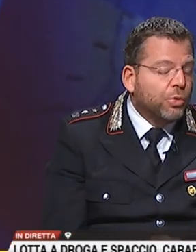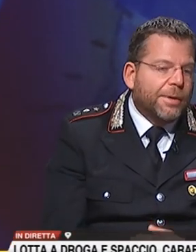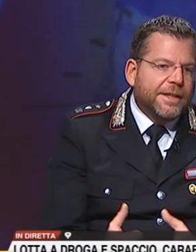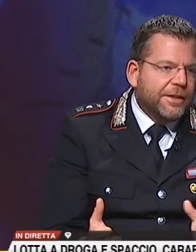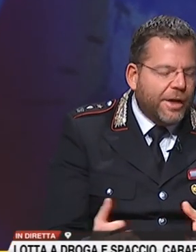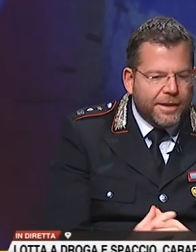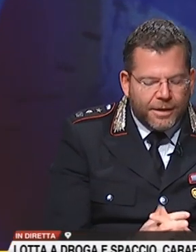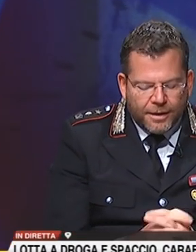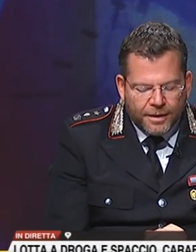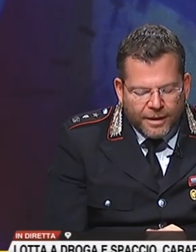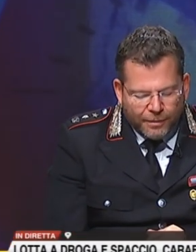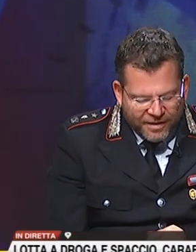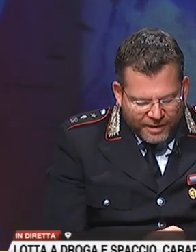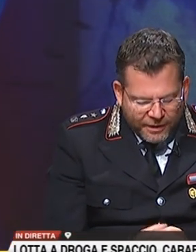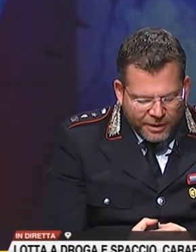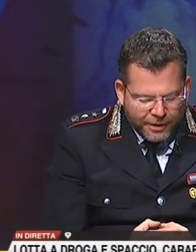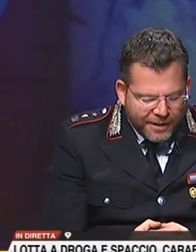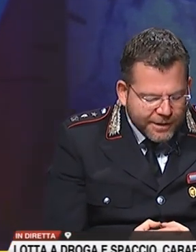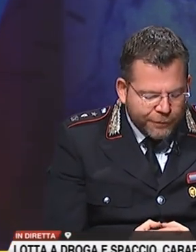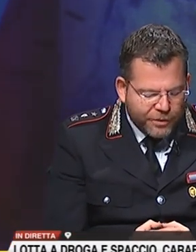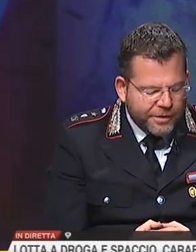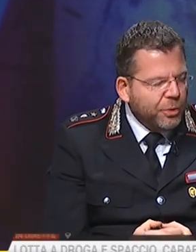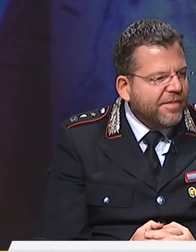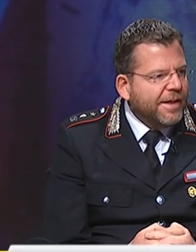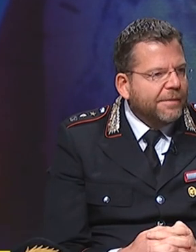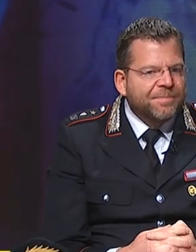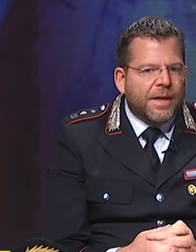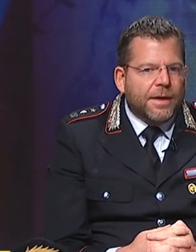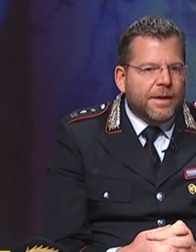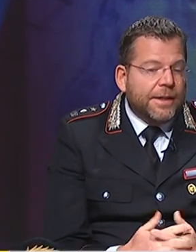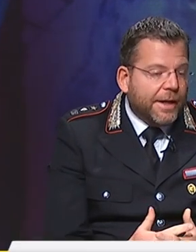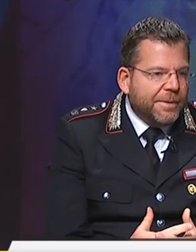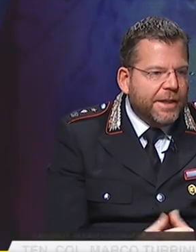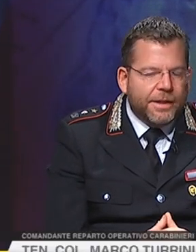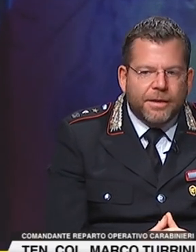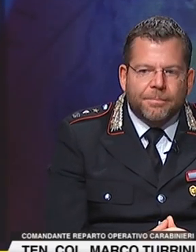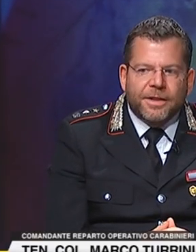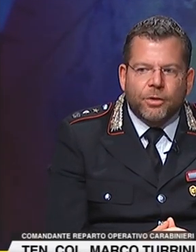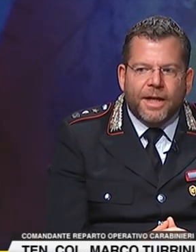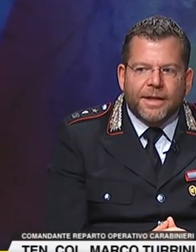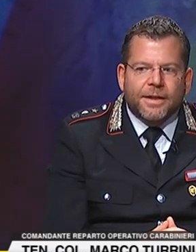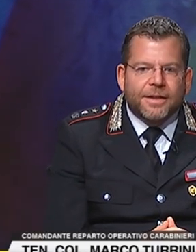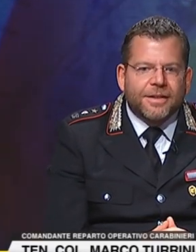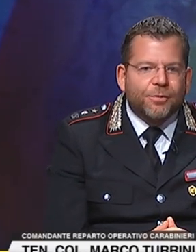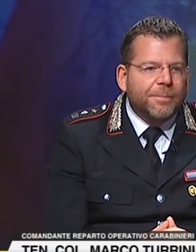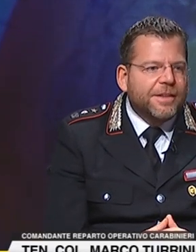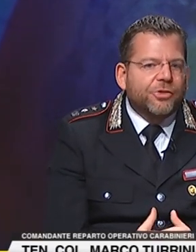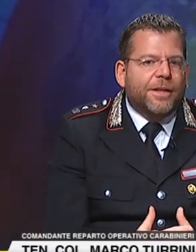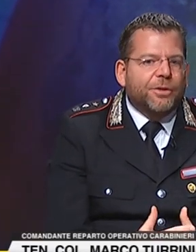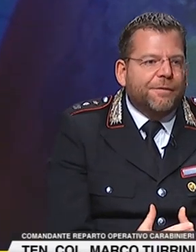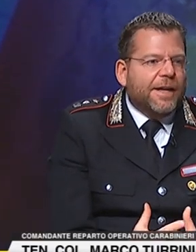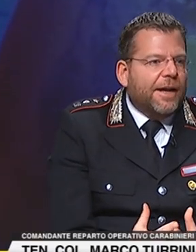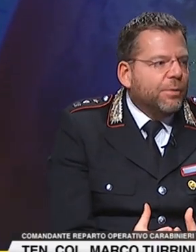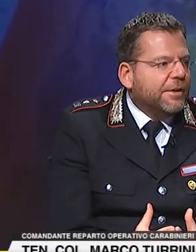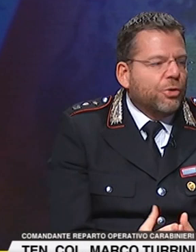il futuro, ma direi già il presente, quindi da parte delle forze di polizia, dei carabinieri in particolare, ovviamente